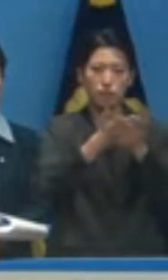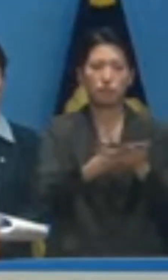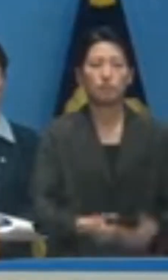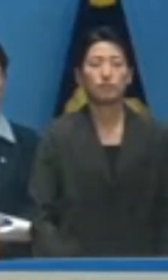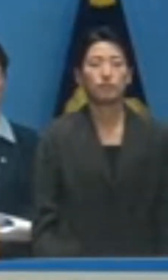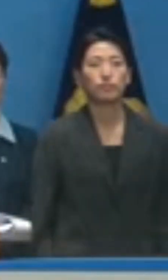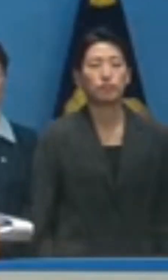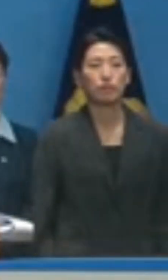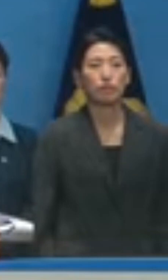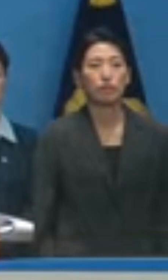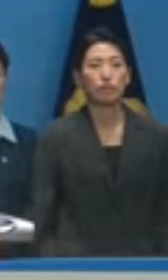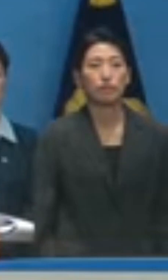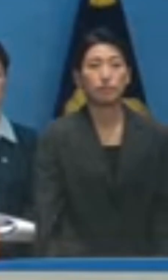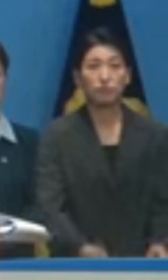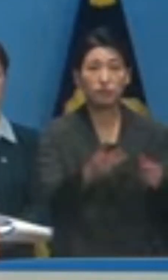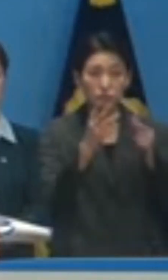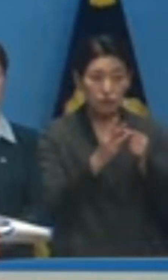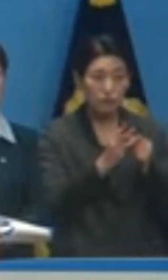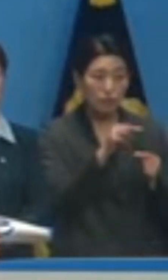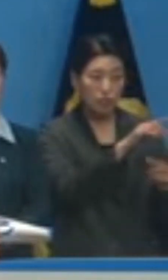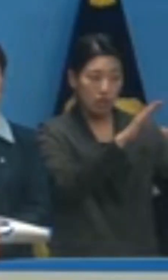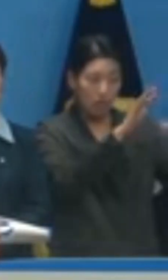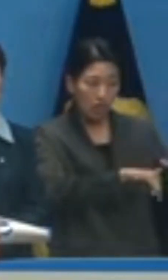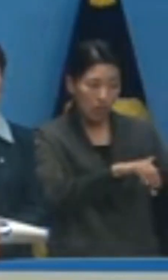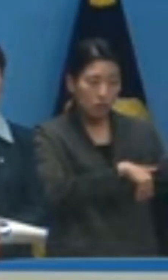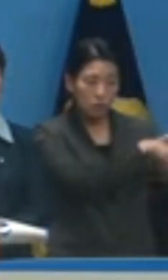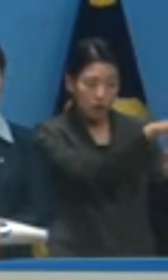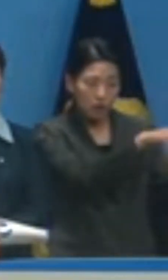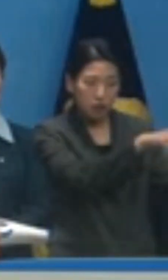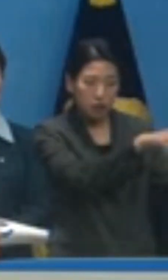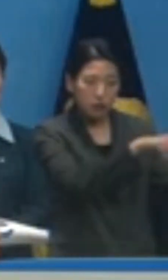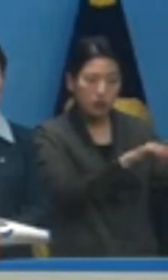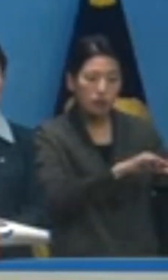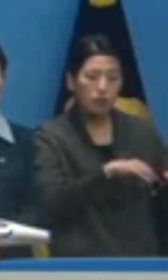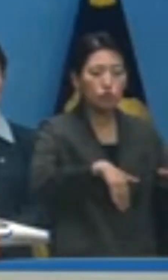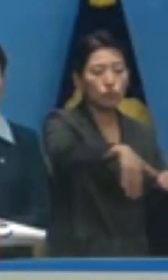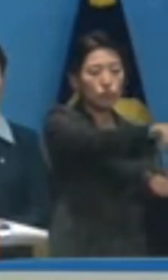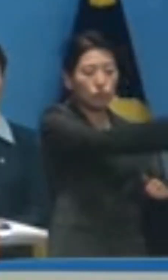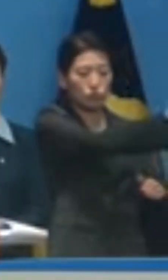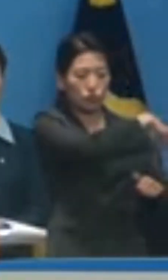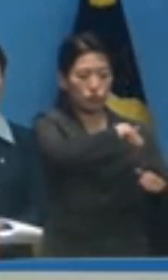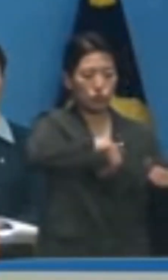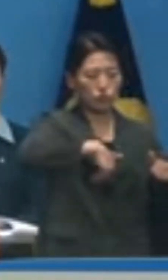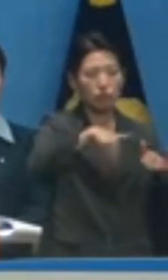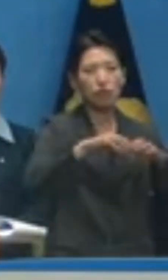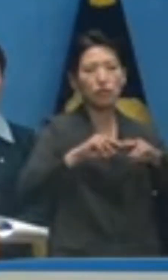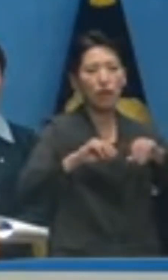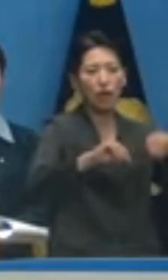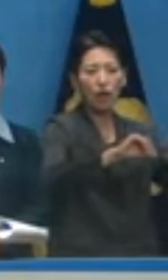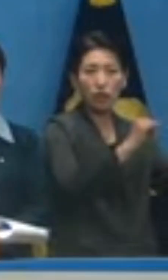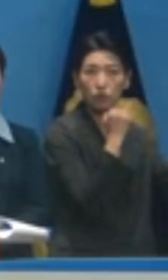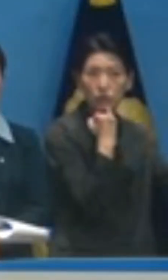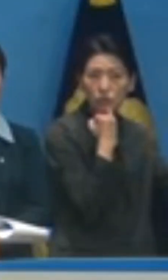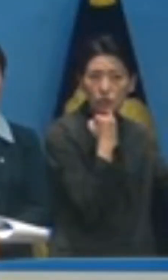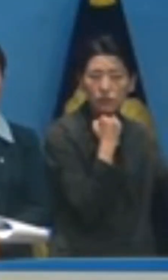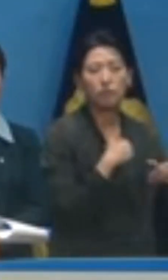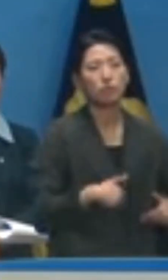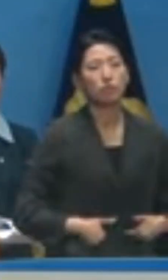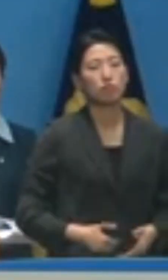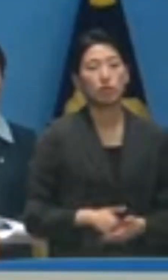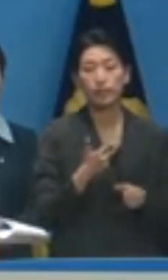셋째, 붕괴사고 주변 구성마을 집안에 대한 특별 안전진단을 요청합니다. 7년 전